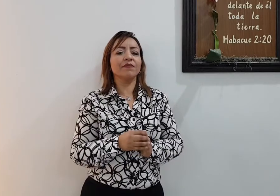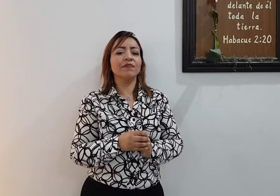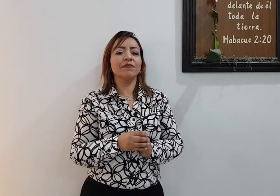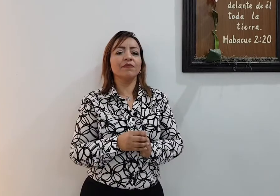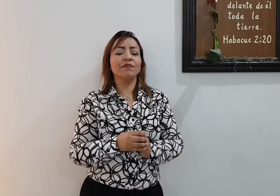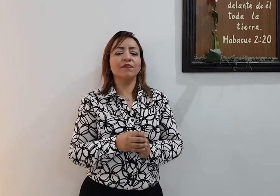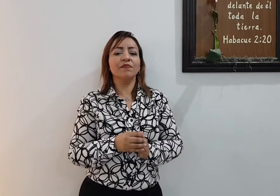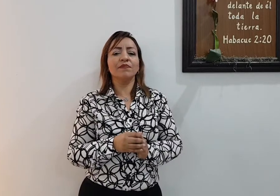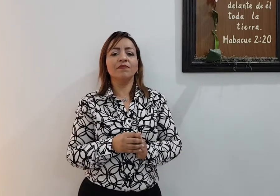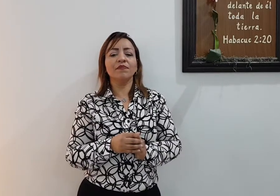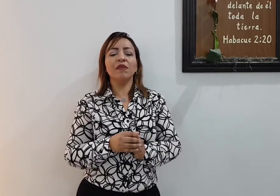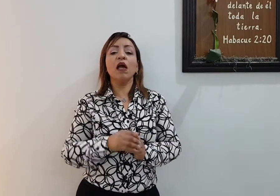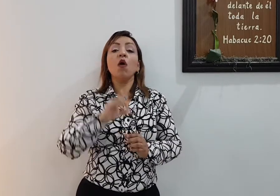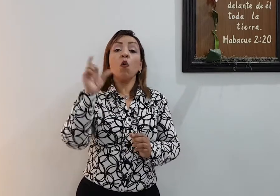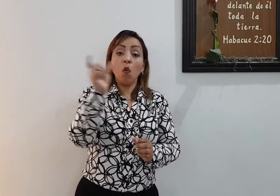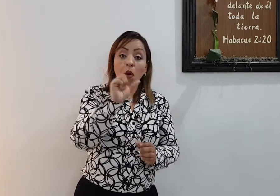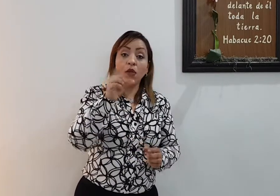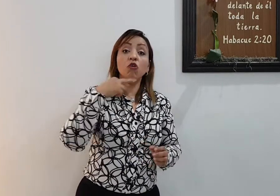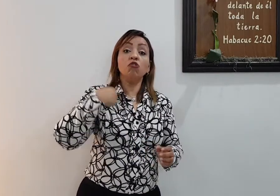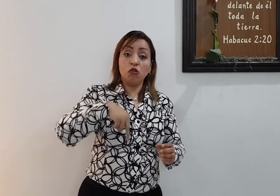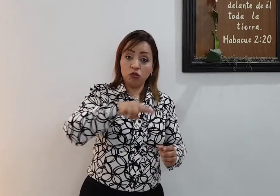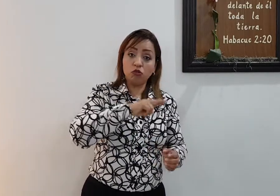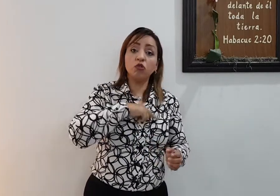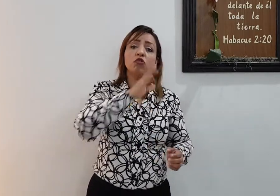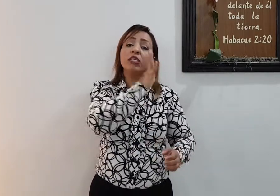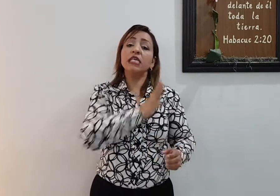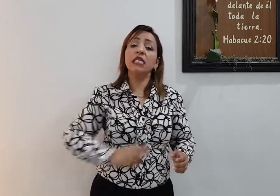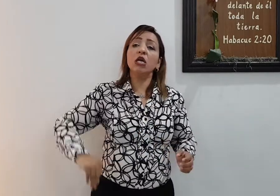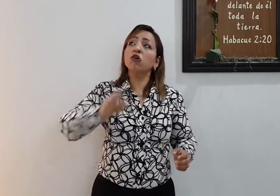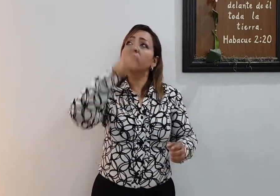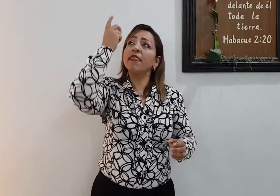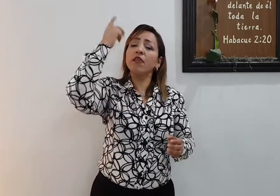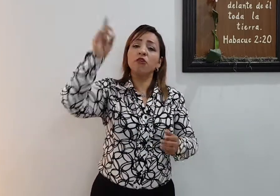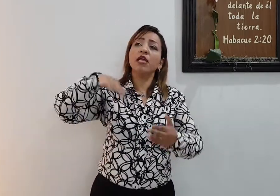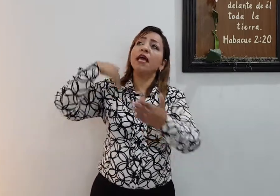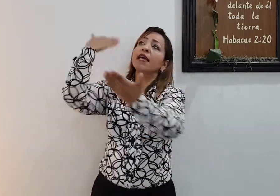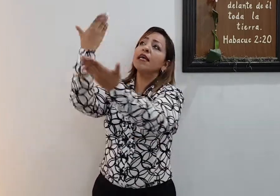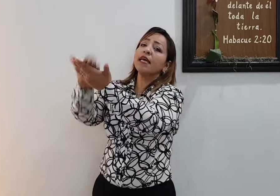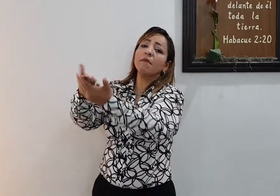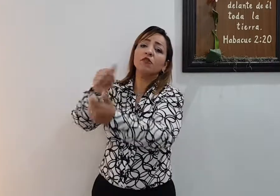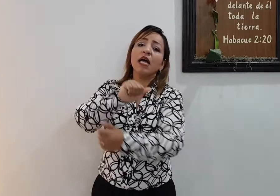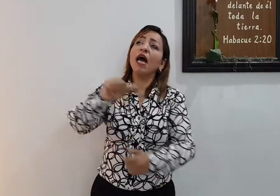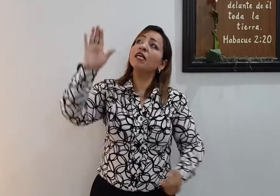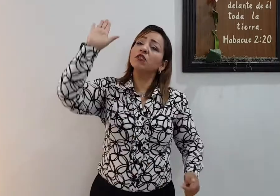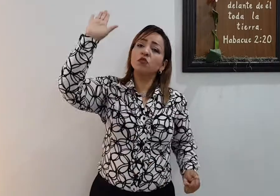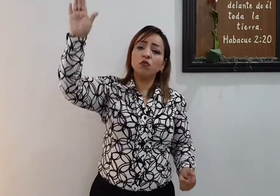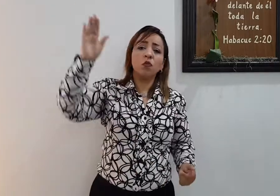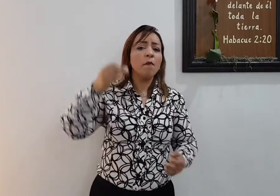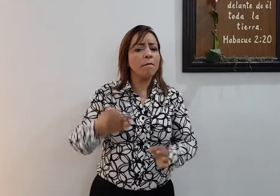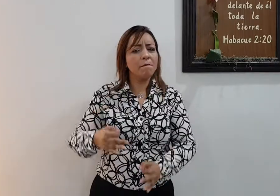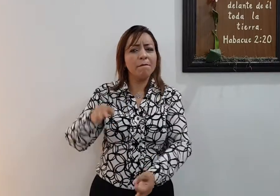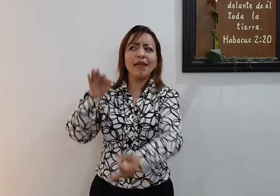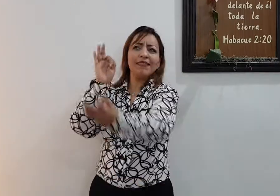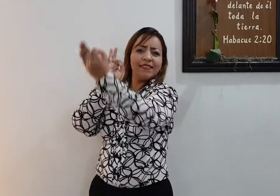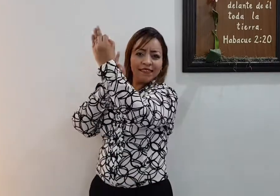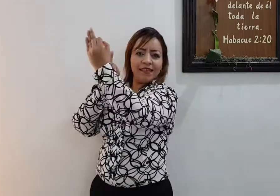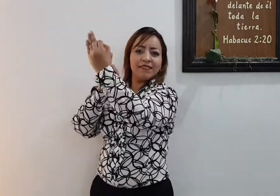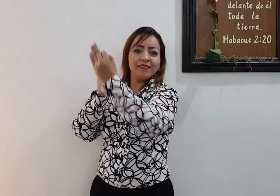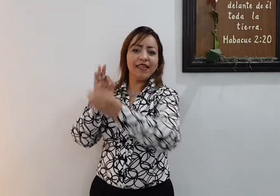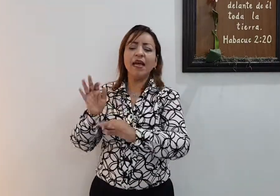más oración, porque ahí está el Padre y estaremos delante de Él cara a cara. Mientras usted esté aquí,